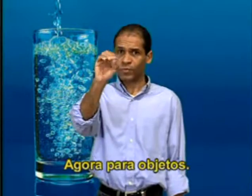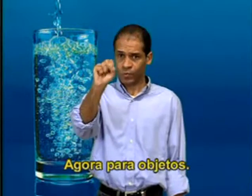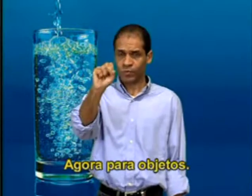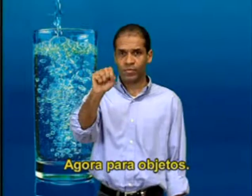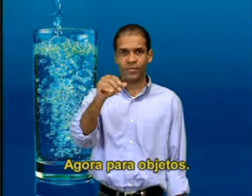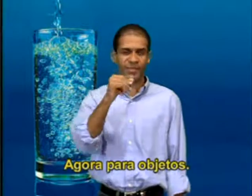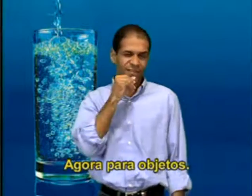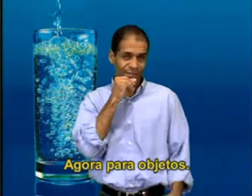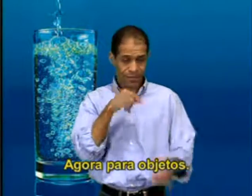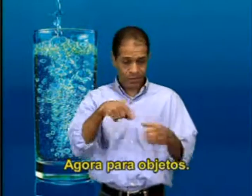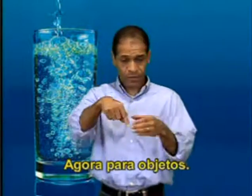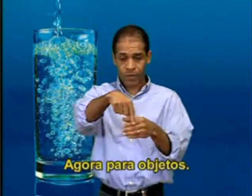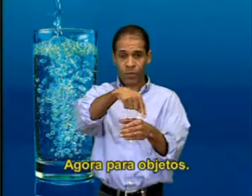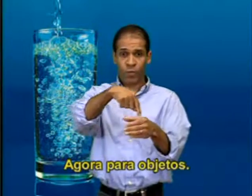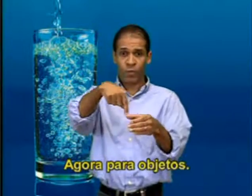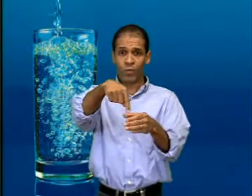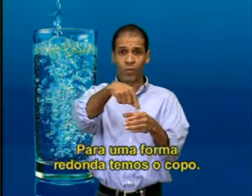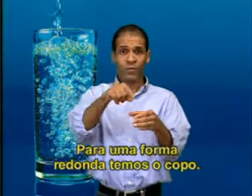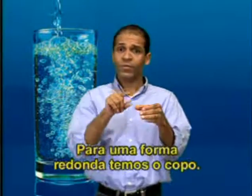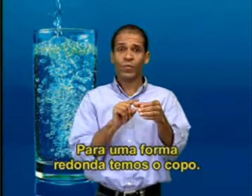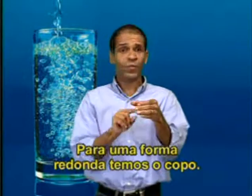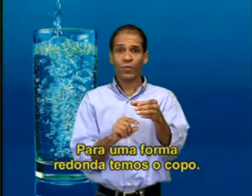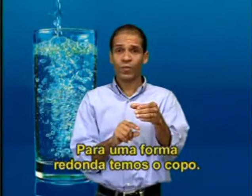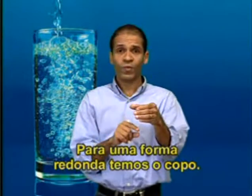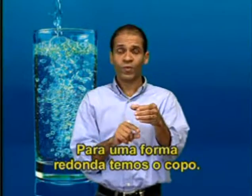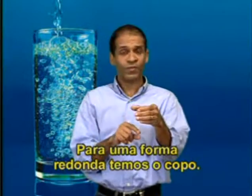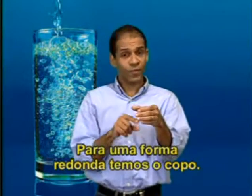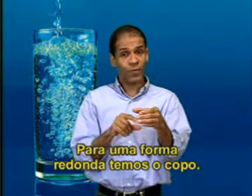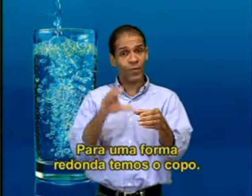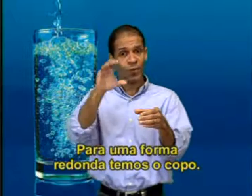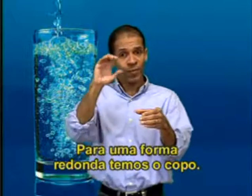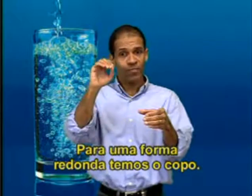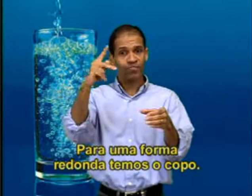Agora para objetos. Para uma forma redonda, temos o copo.